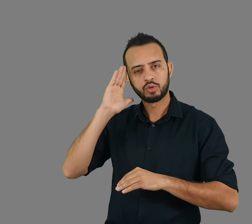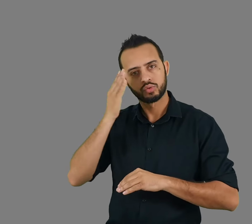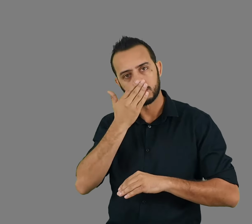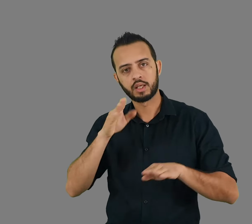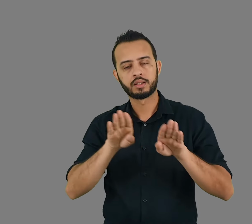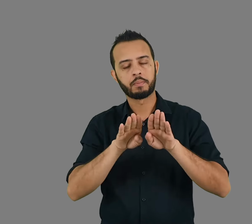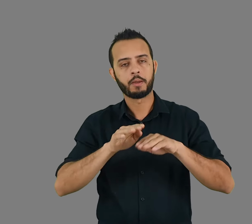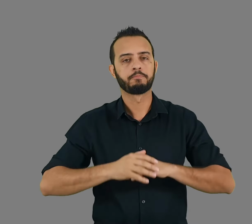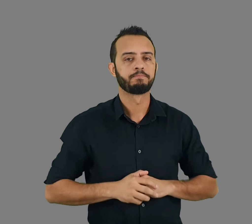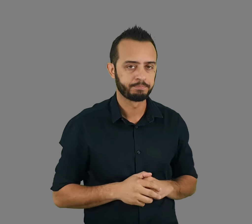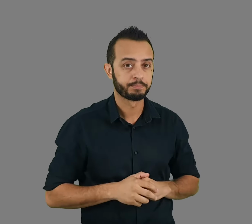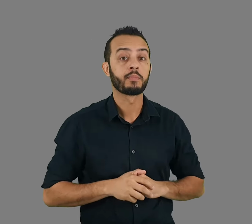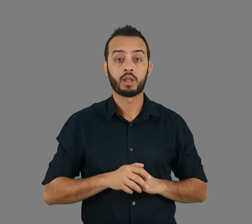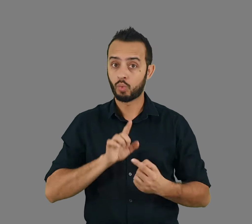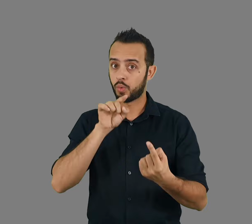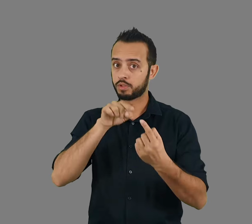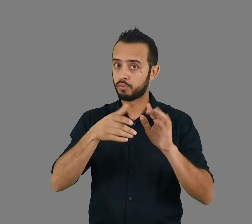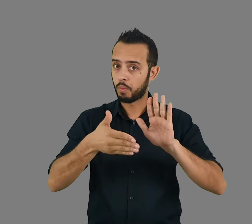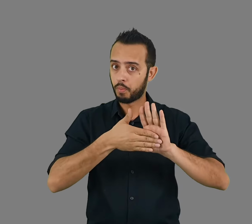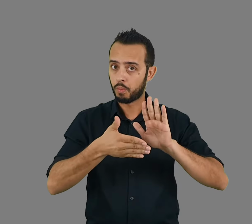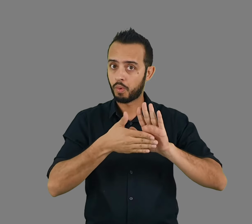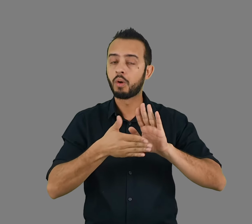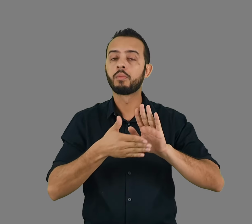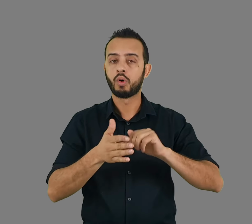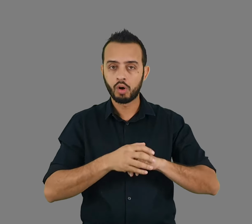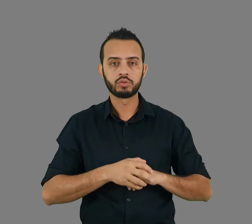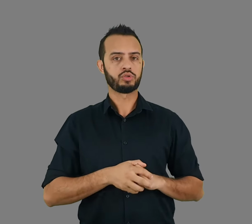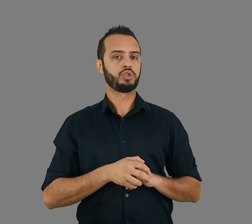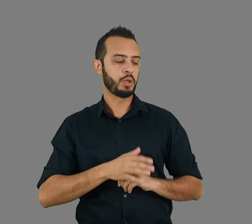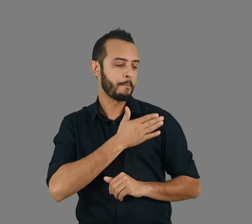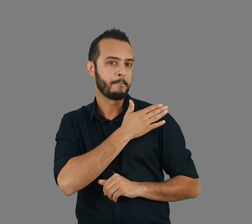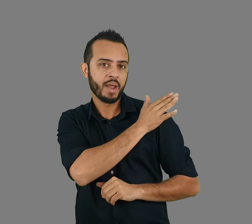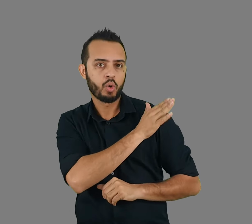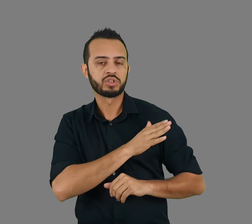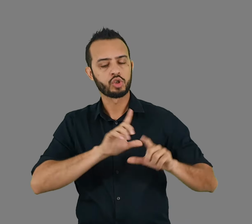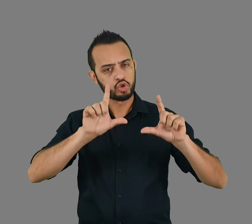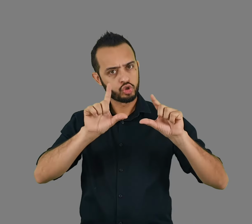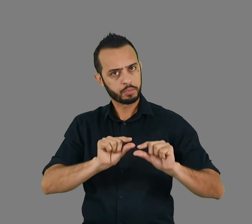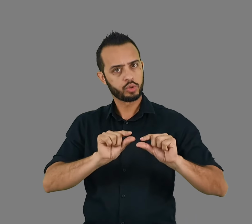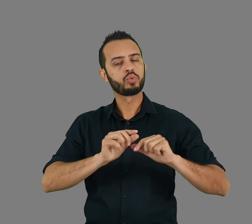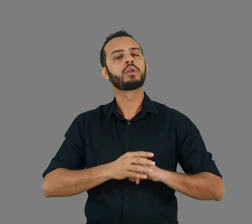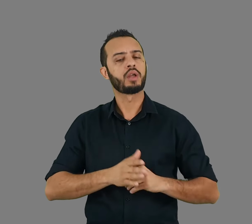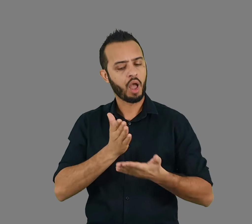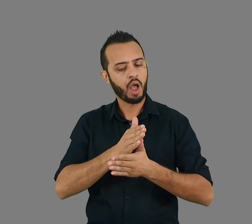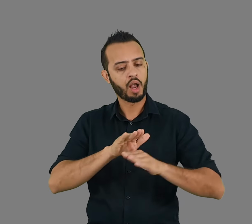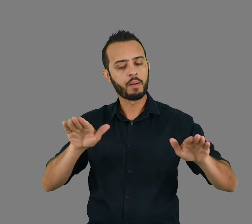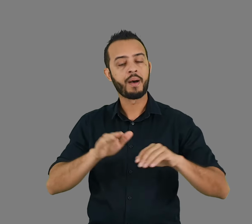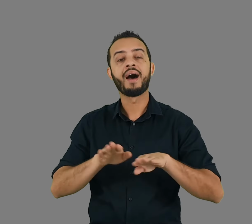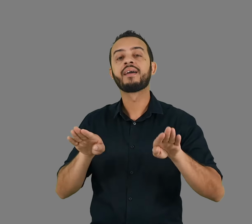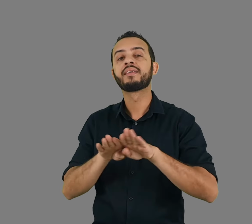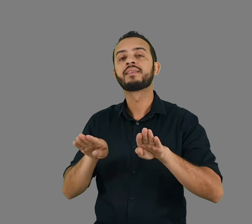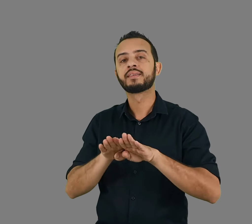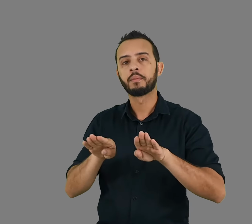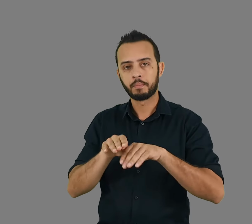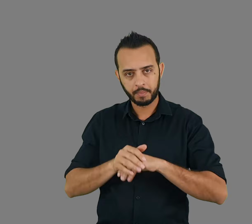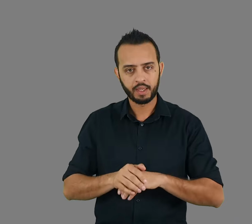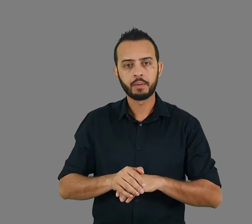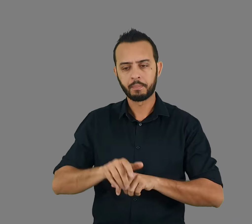surdo-cegueira, com o propósito de contribuir para a redução da discriminação e também para a integração dos mesmos no mercado